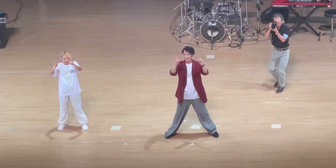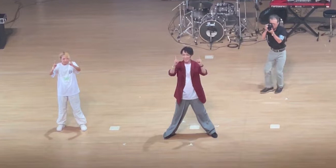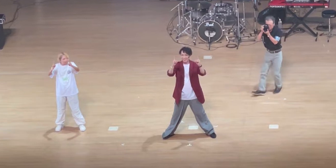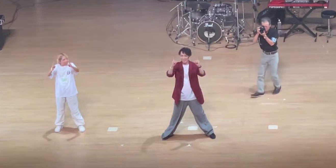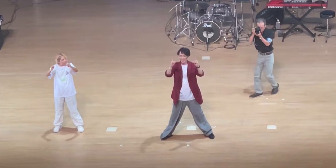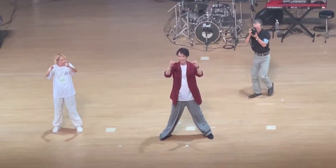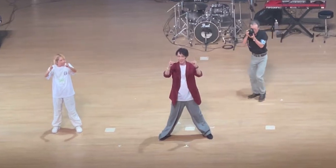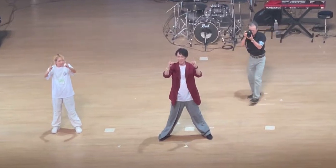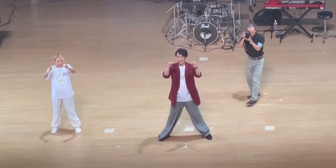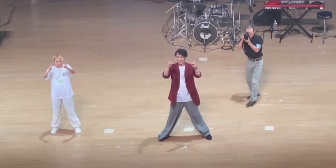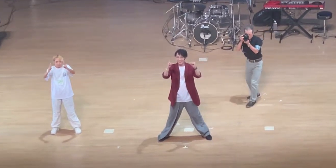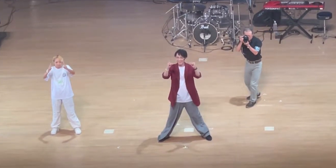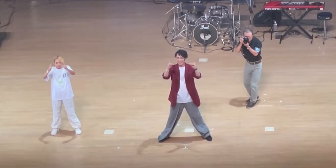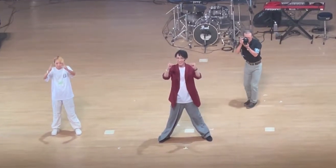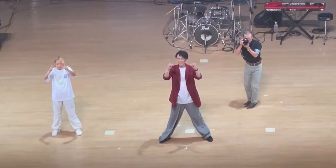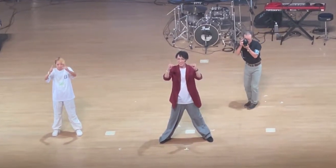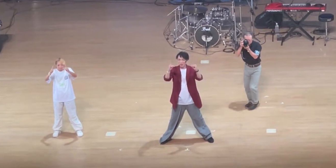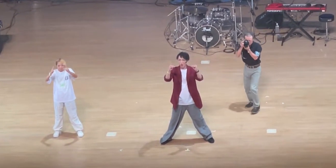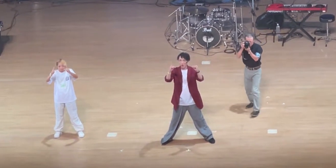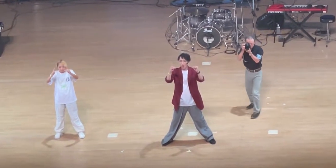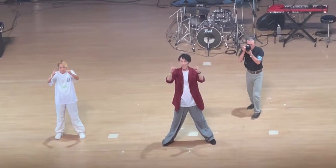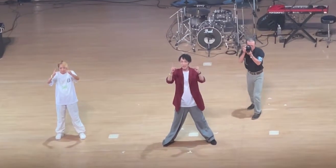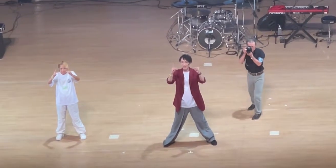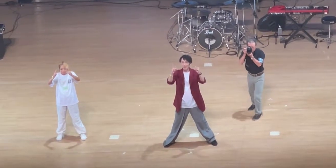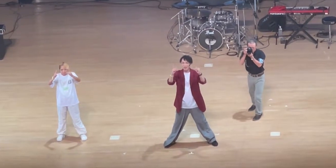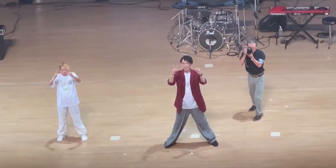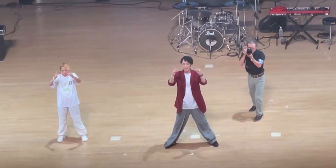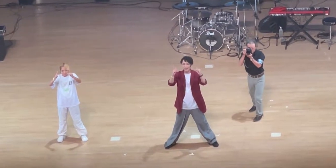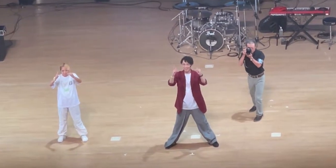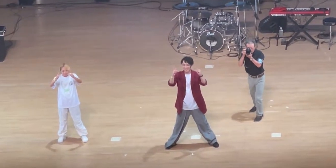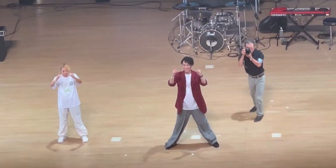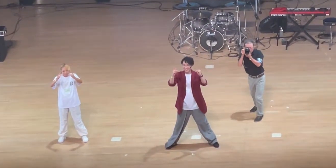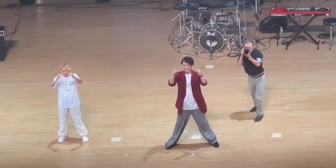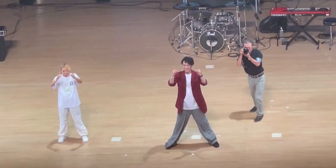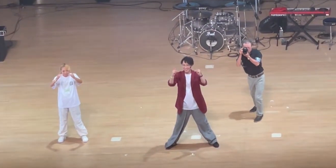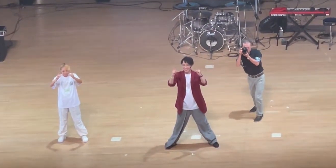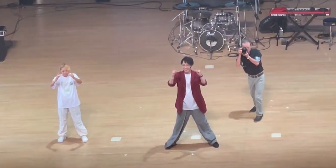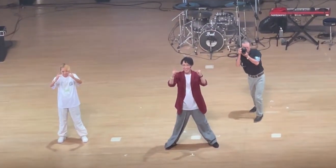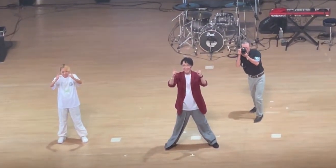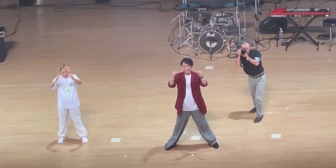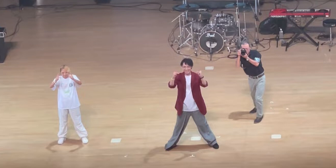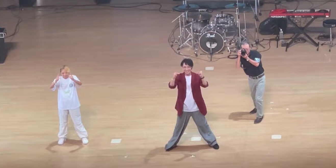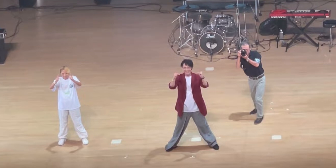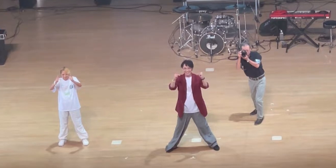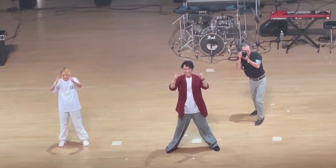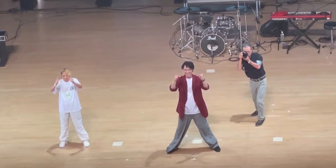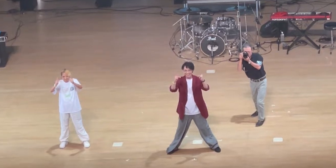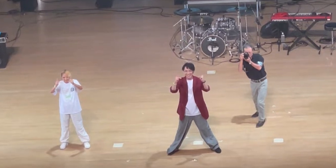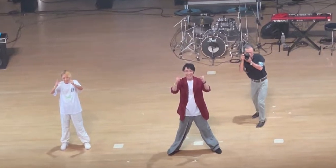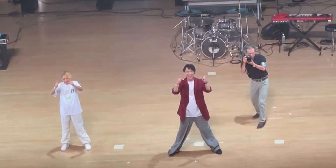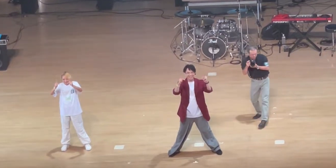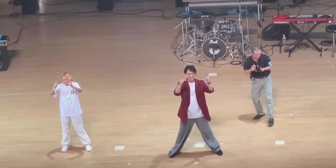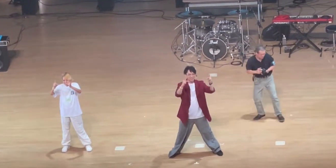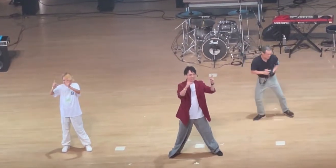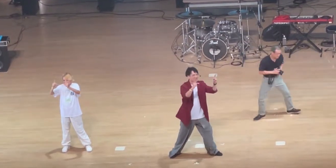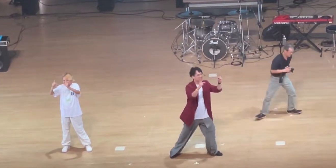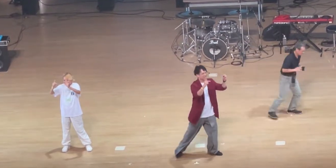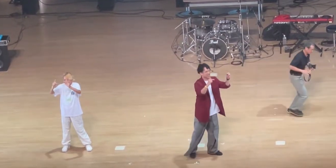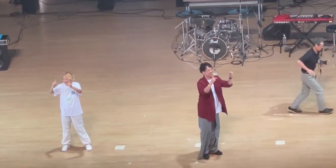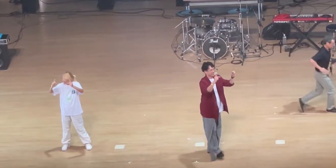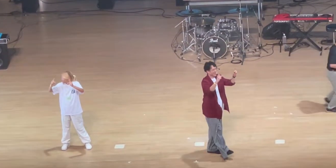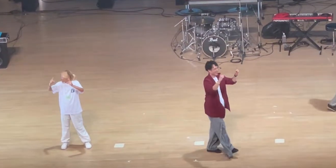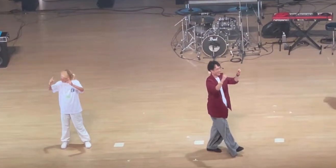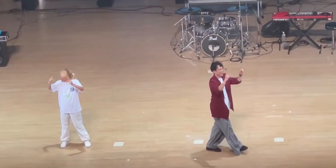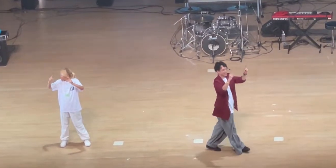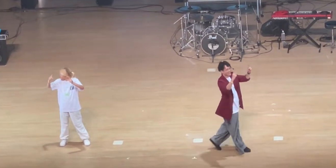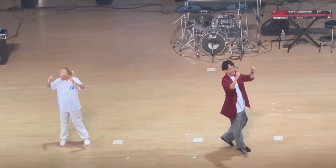指倒します。その間に親指を入れます。これがかーです。ニヤニヤし